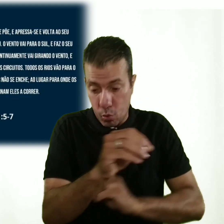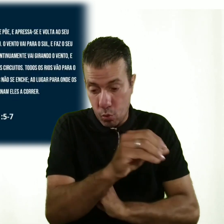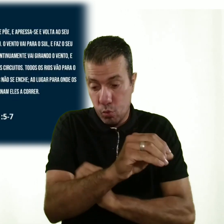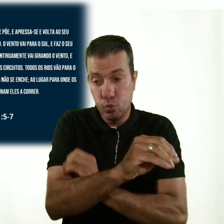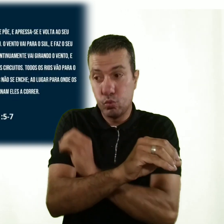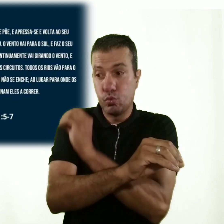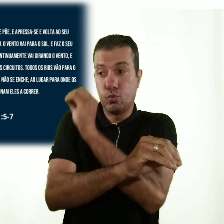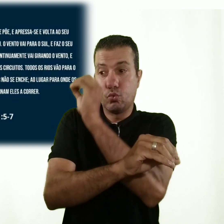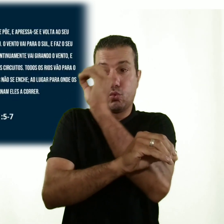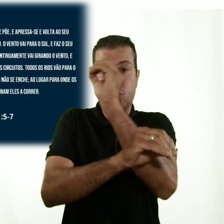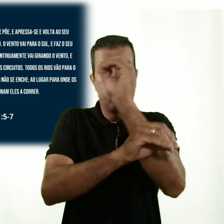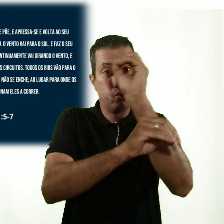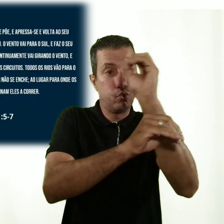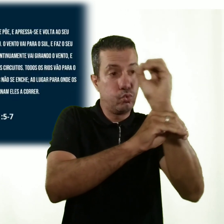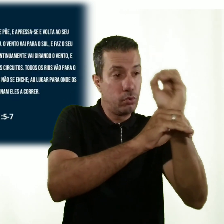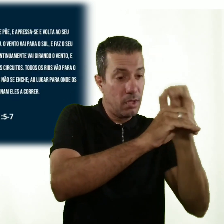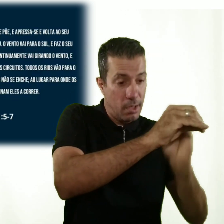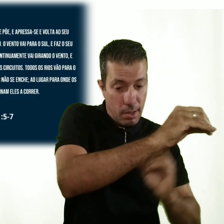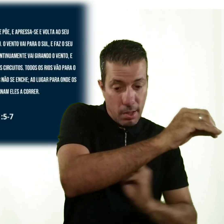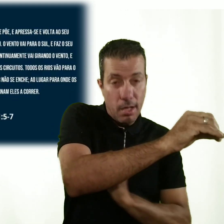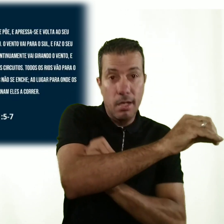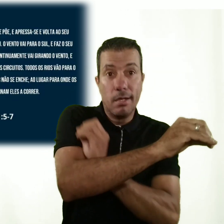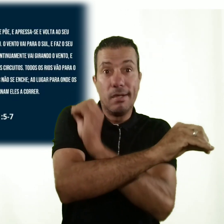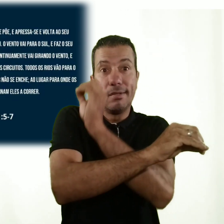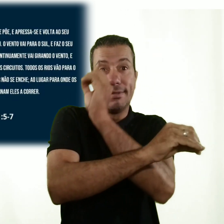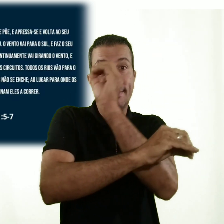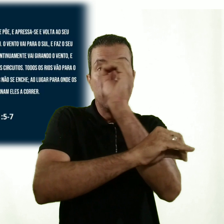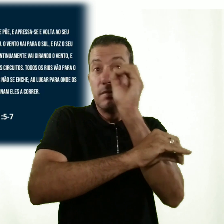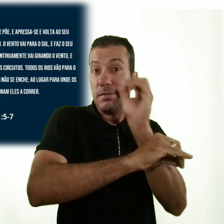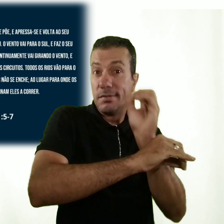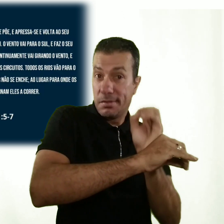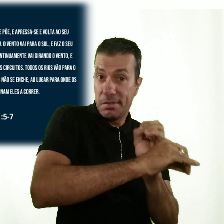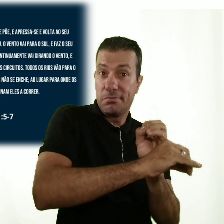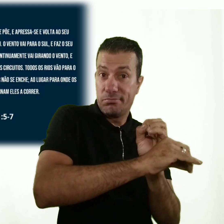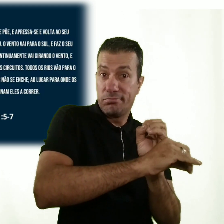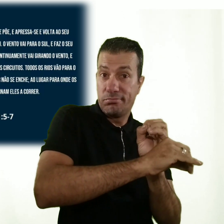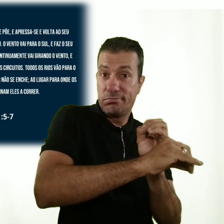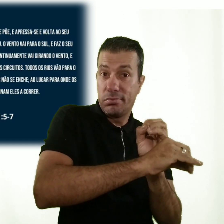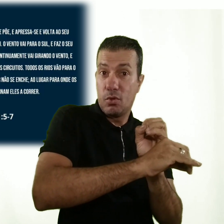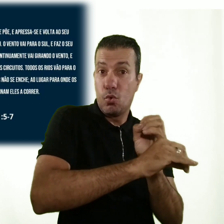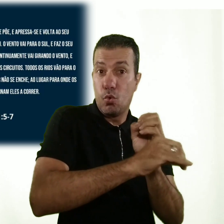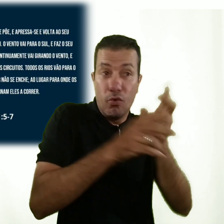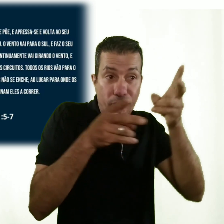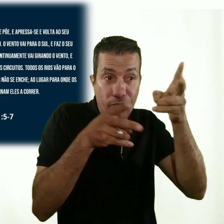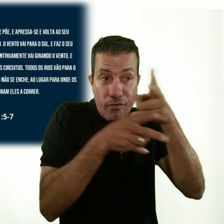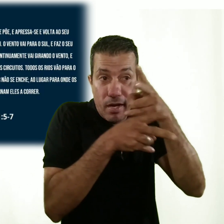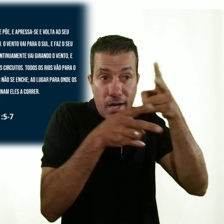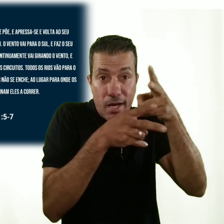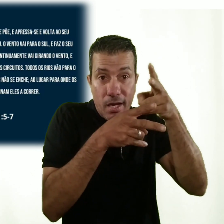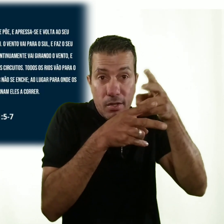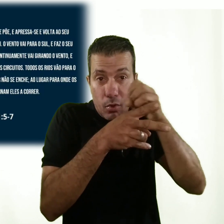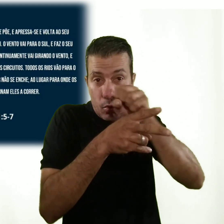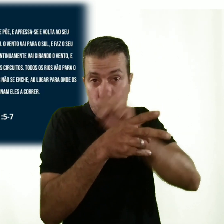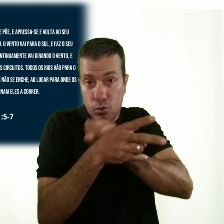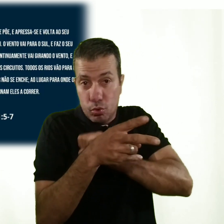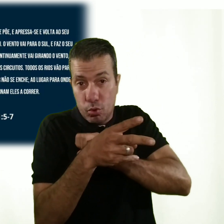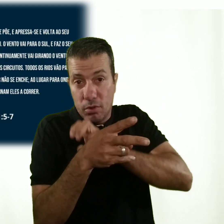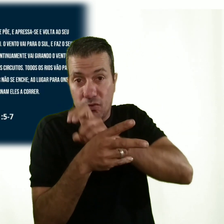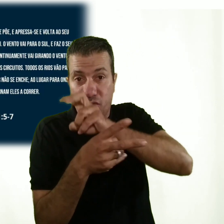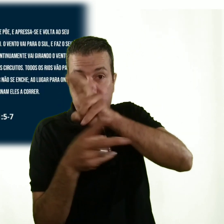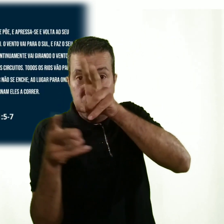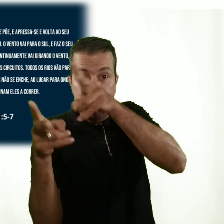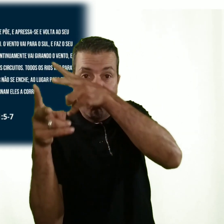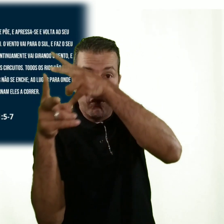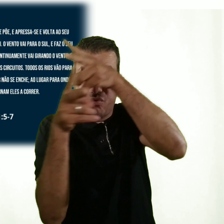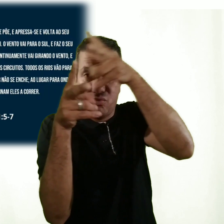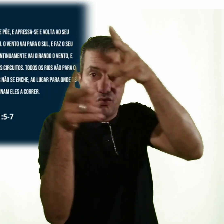põe, e apressa-se e volta ao seu lugar de onde nasceu. O vento vai para o sul e faz o seu giro para o norte. Continuamente